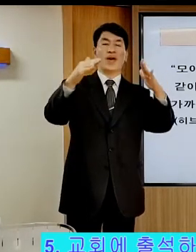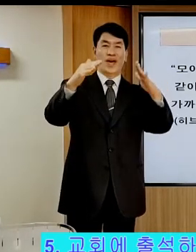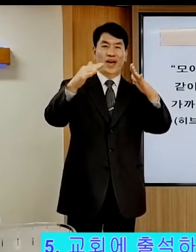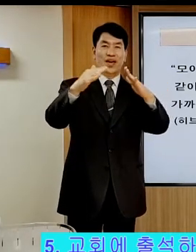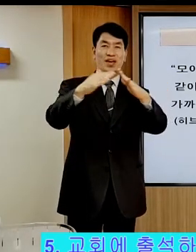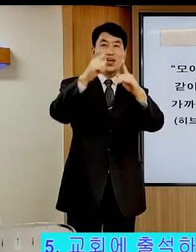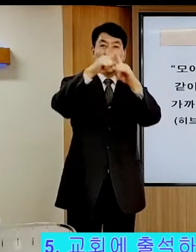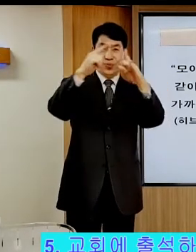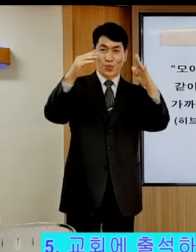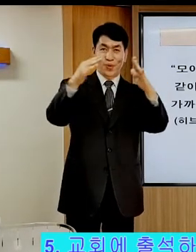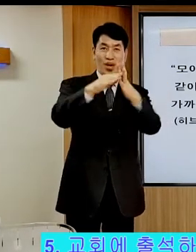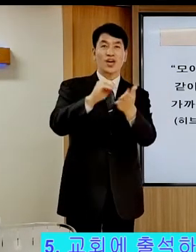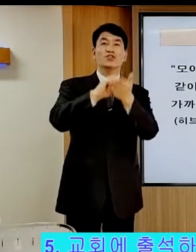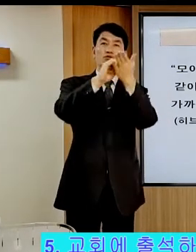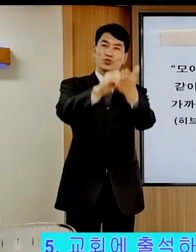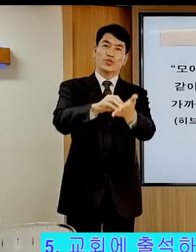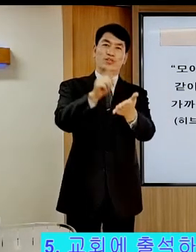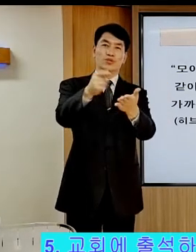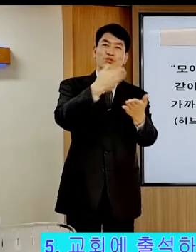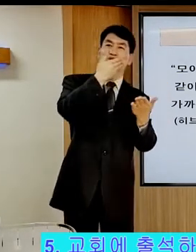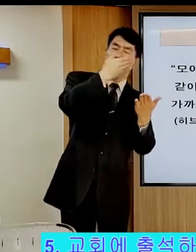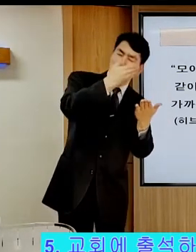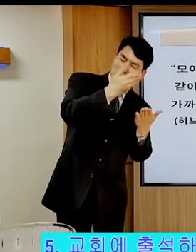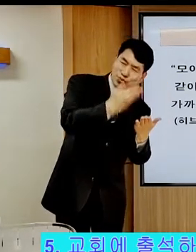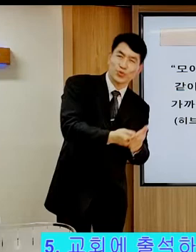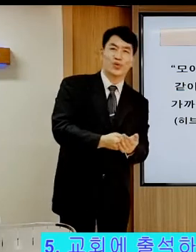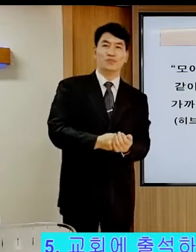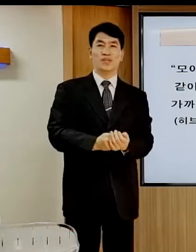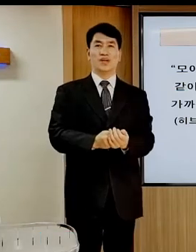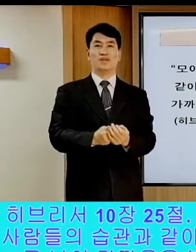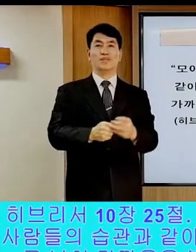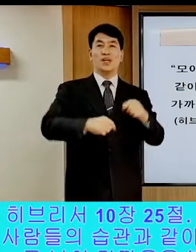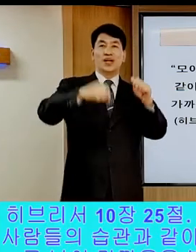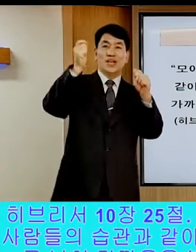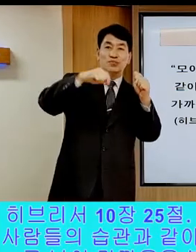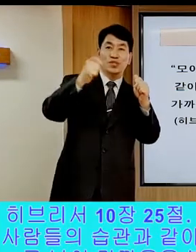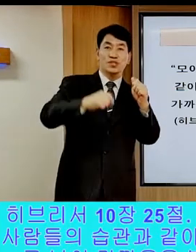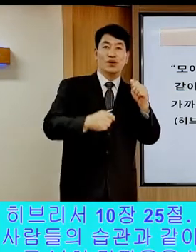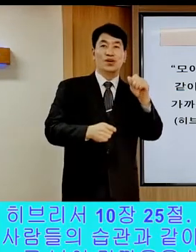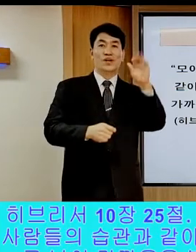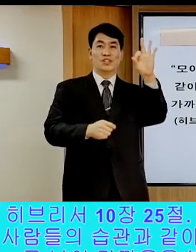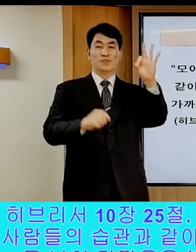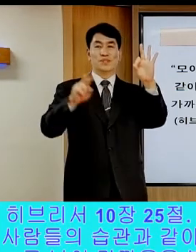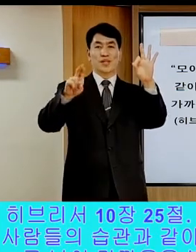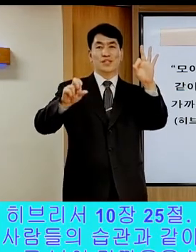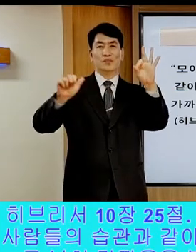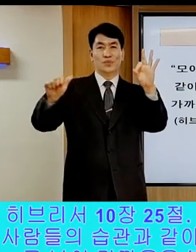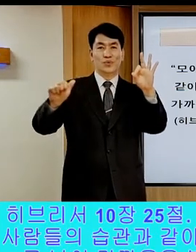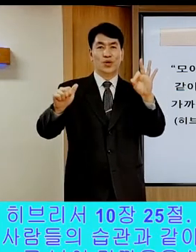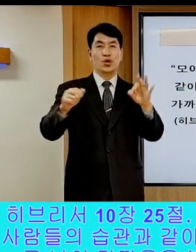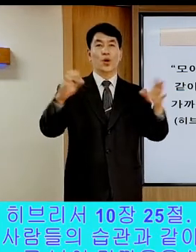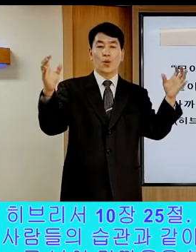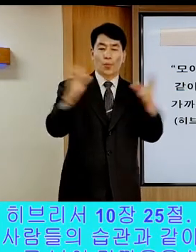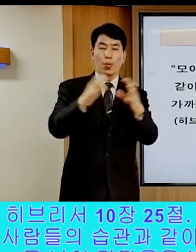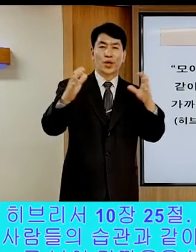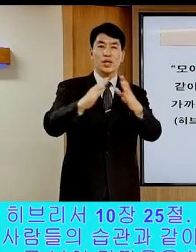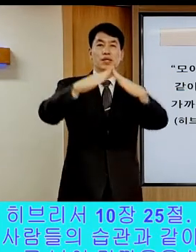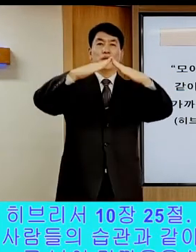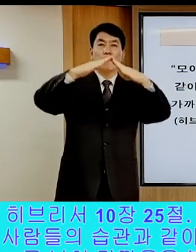교회 출석하는 것이 중요합니다. 히브리서 10장 25절 모이기를